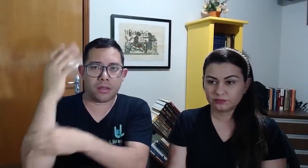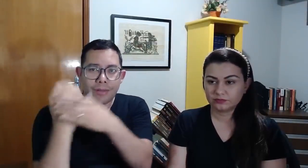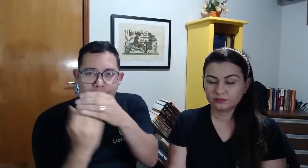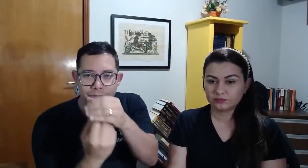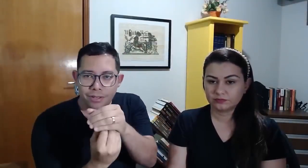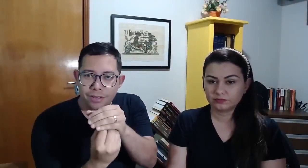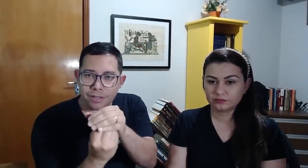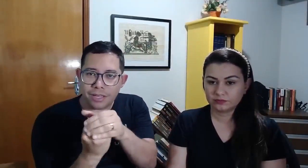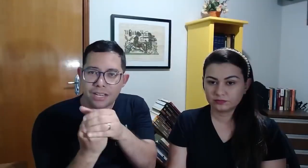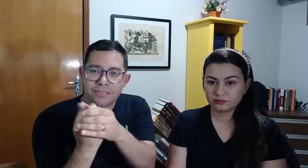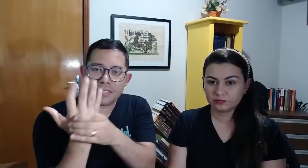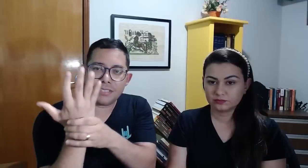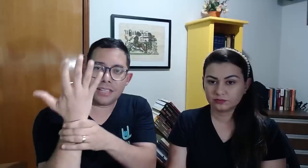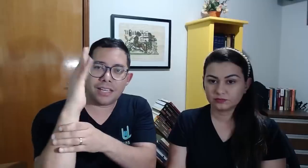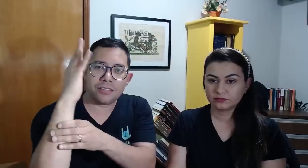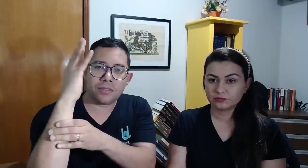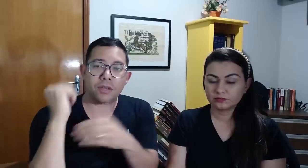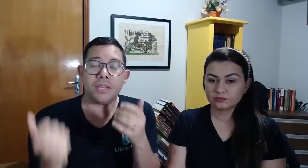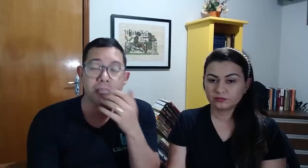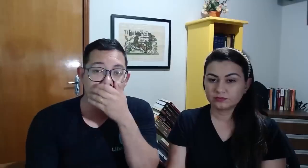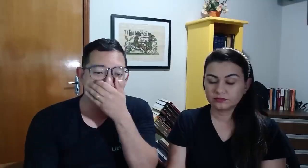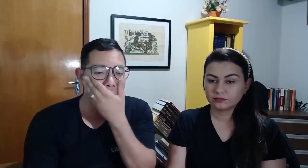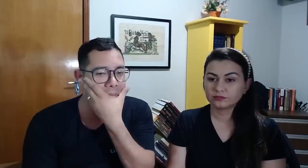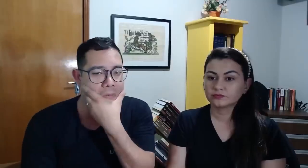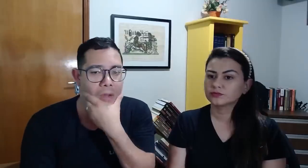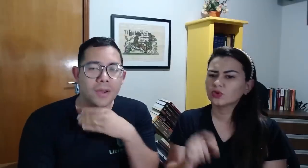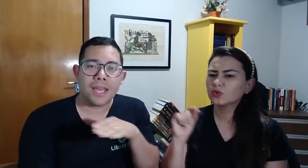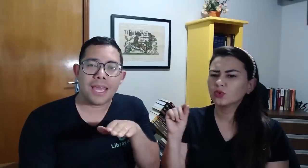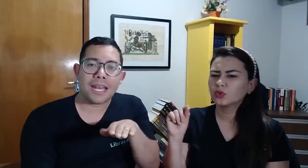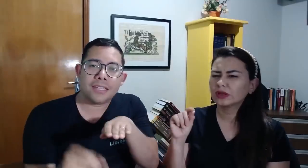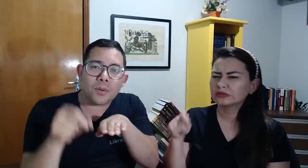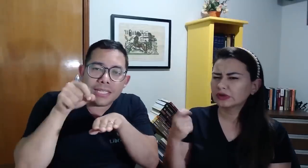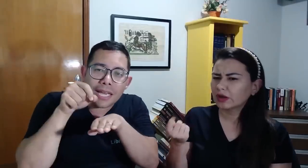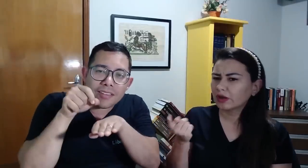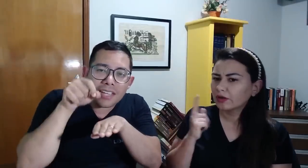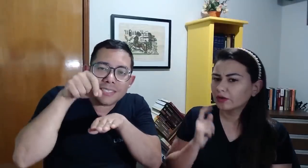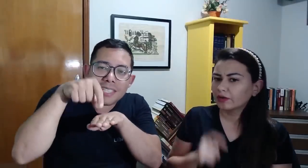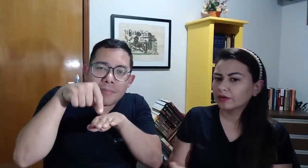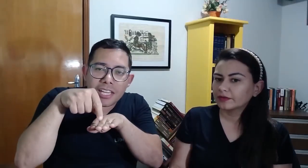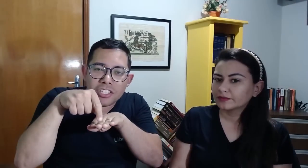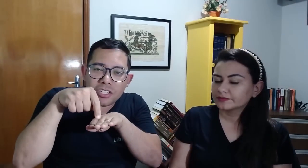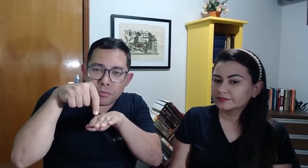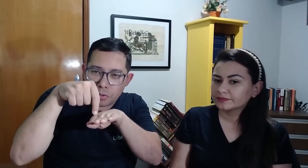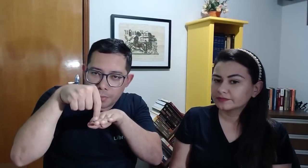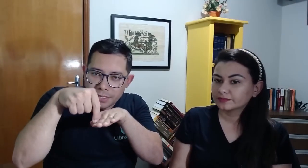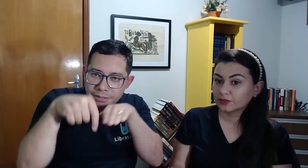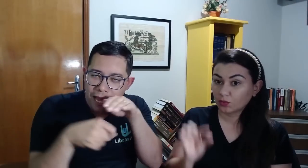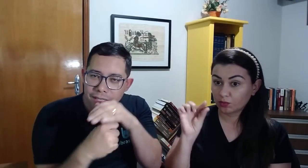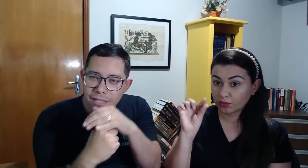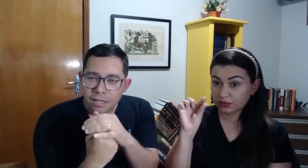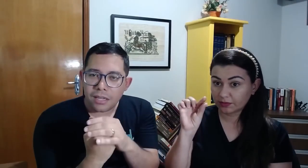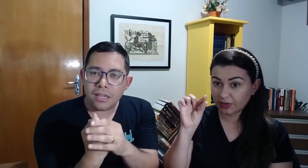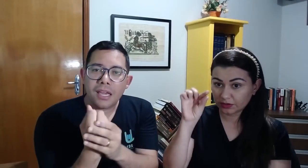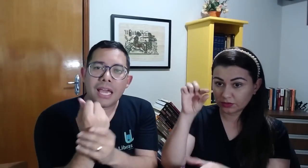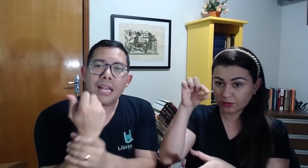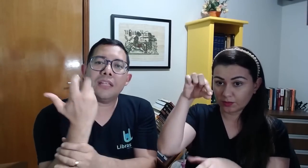Olha só, ela faz isso aqui. O que é isso, pessoal? Ela deu a ideia de que a semente foi plantada e ela